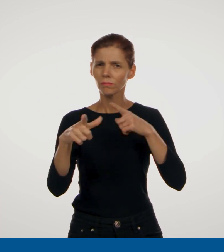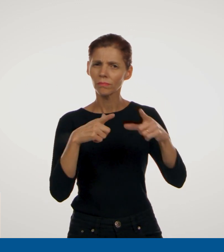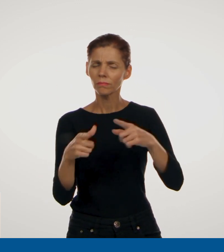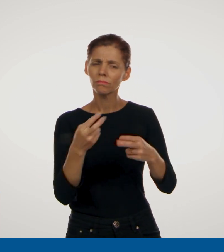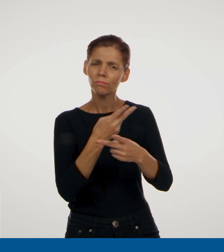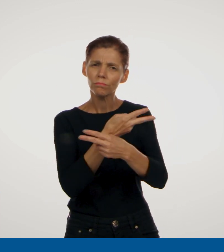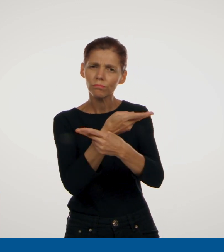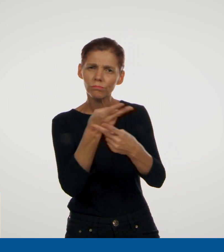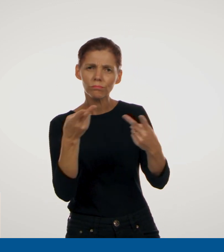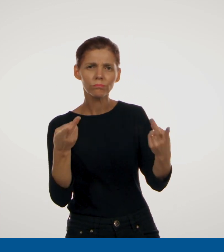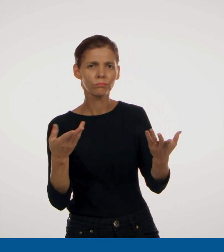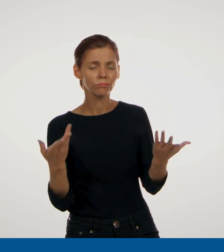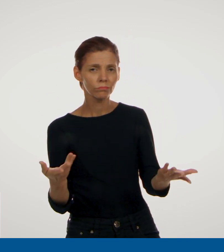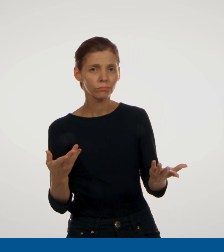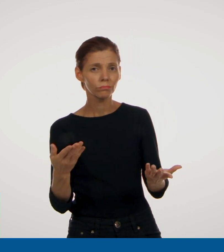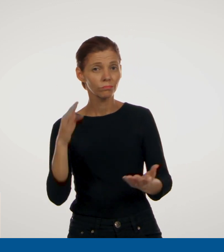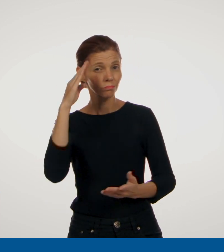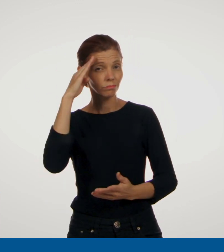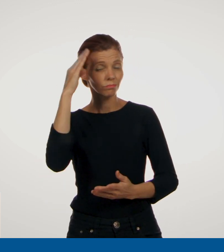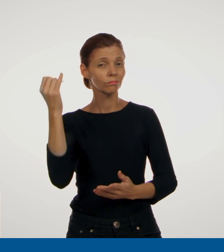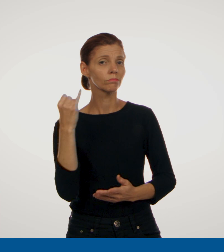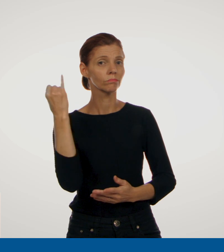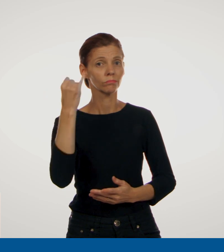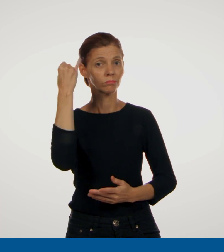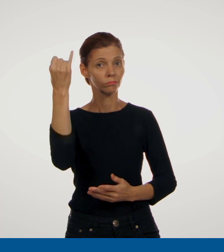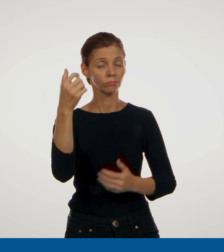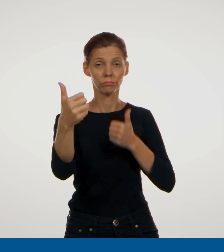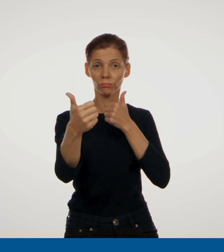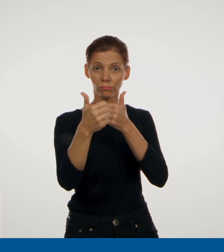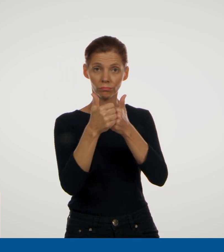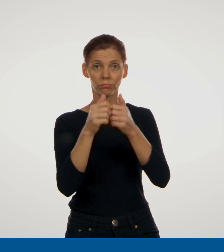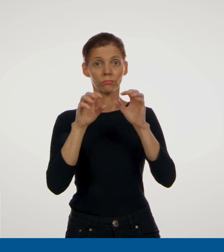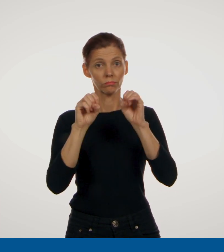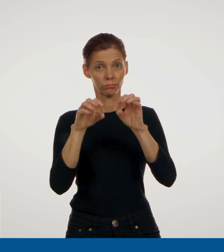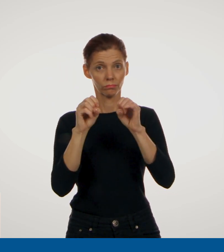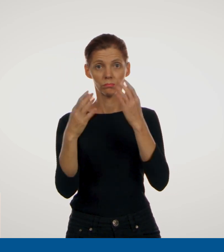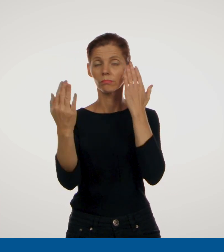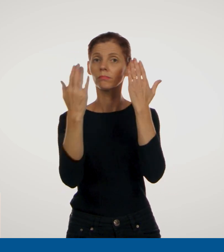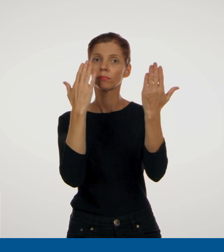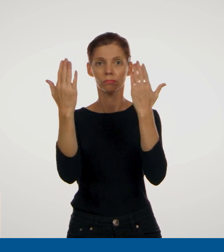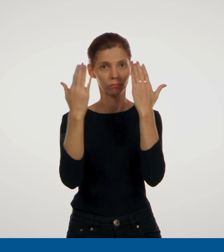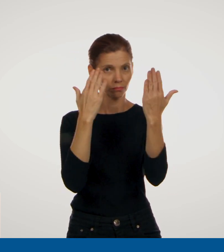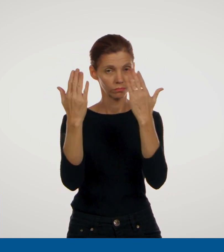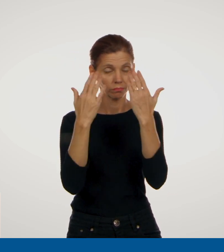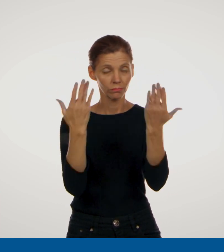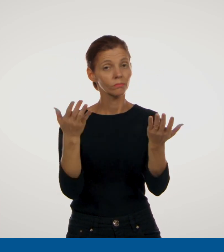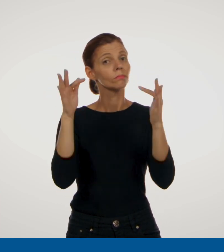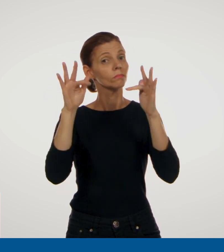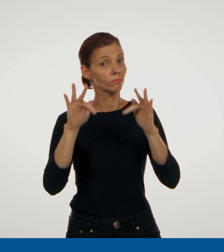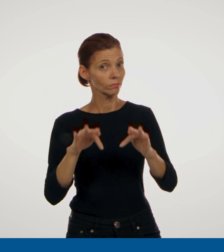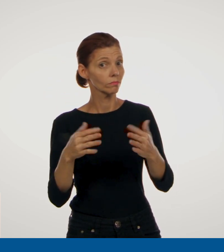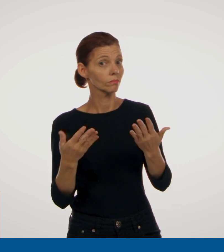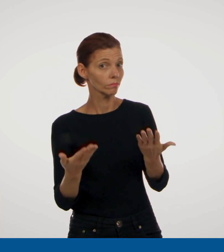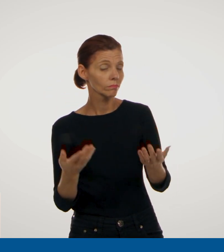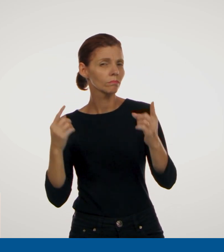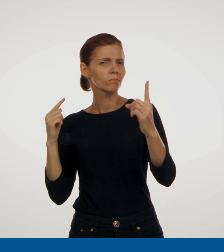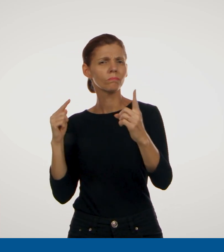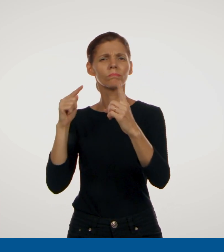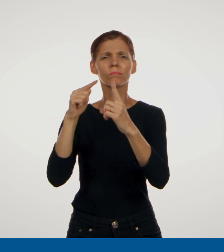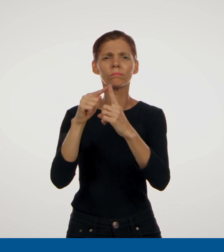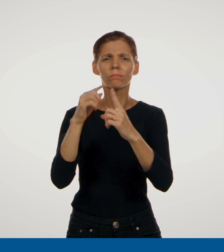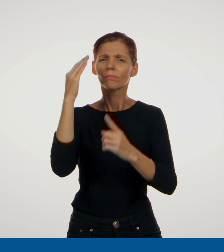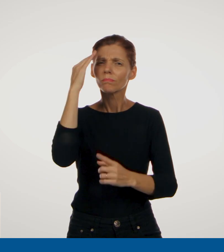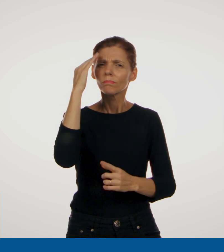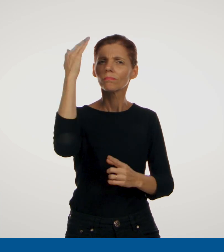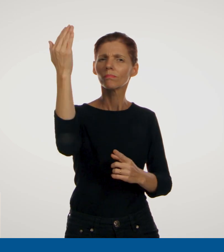Reconhecer isso e trabalhar essas nuances é fundamental na aproximação da educação e da psicologia. Afinal,